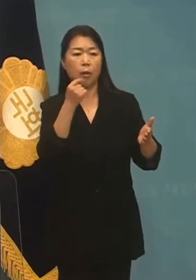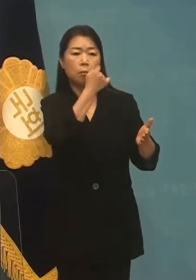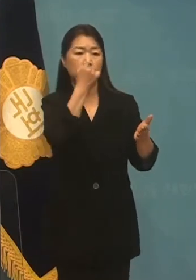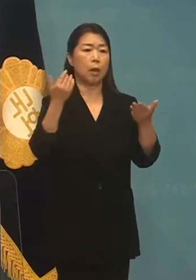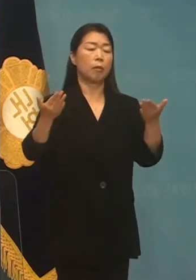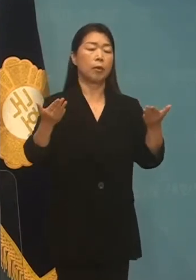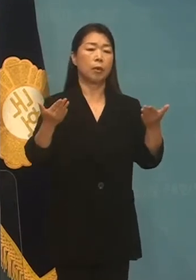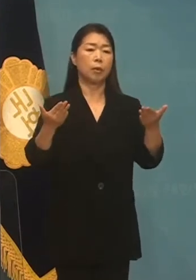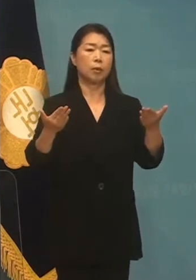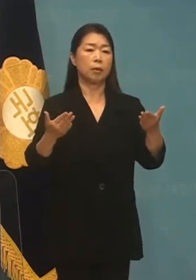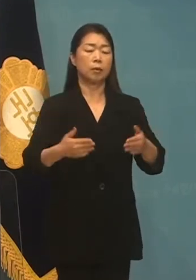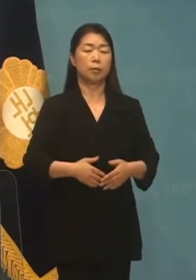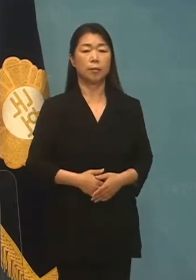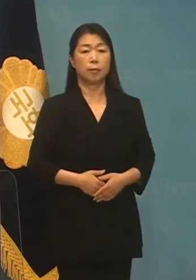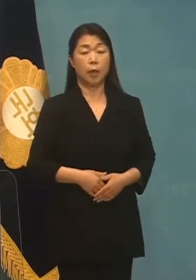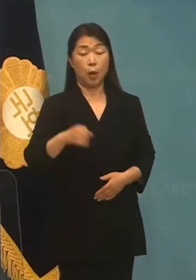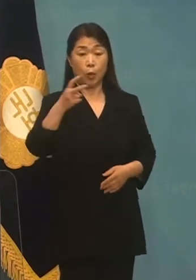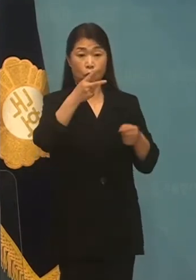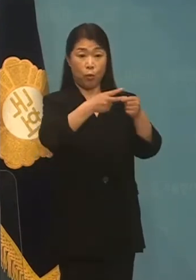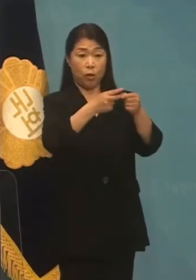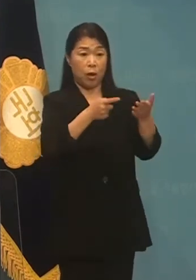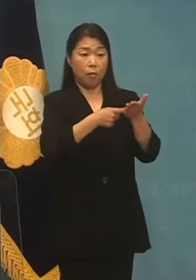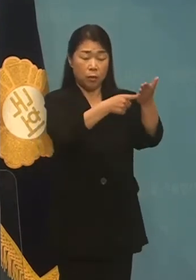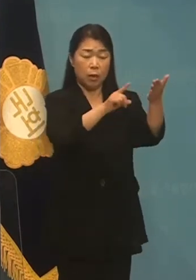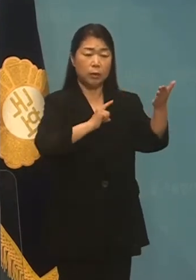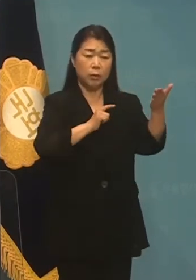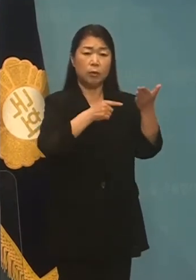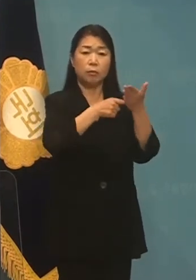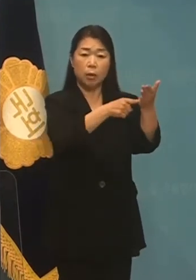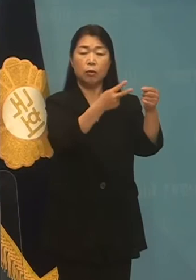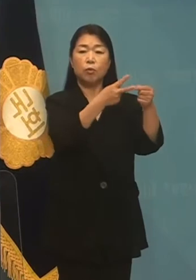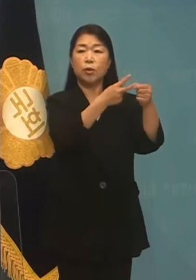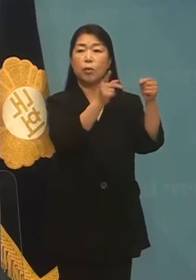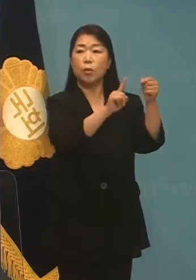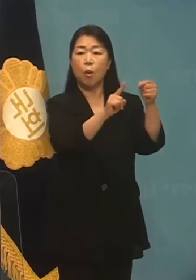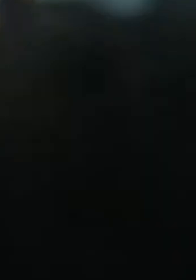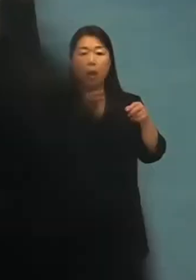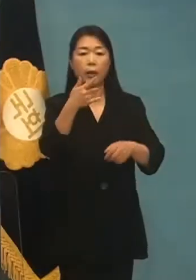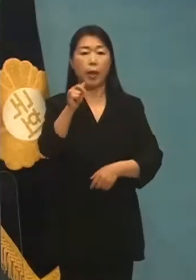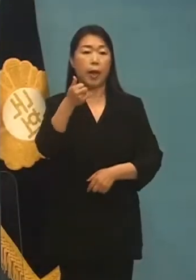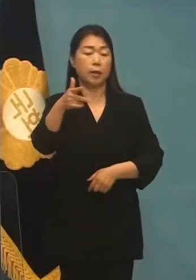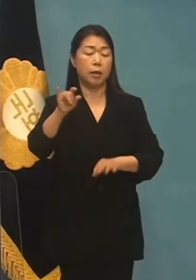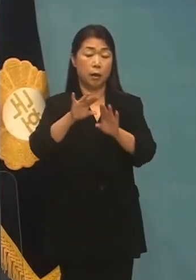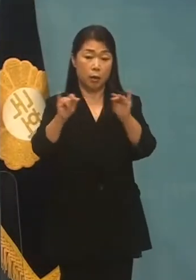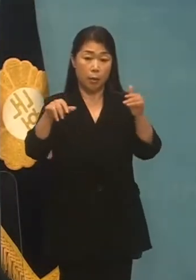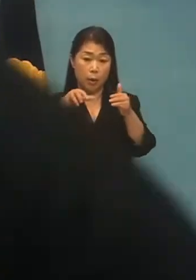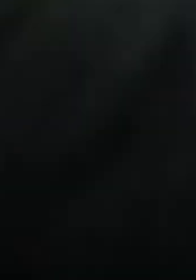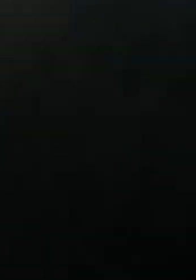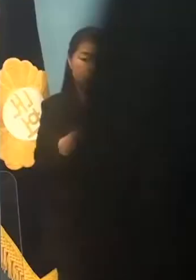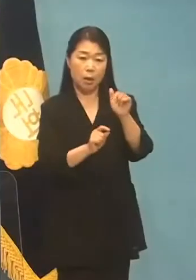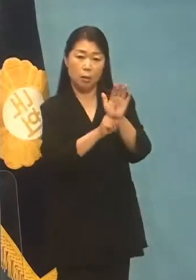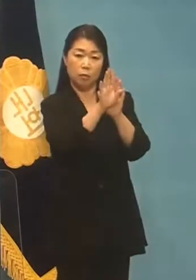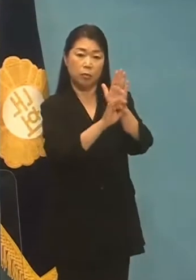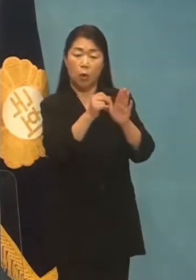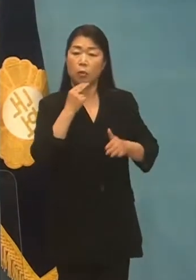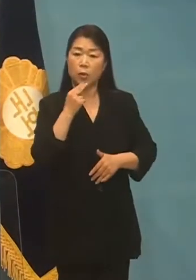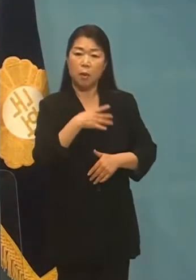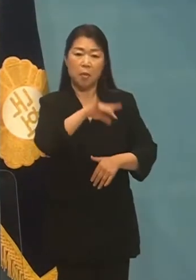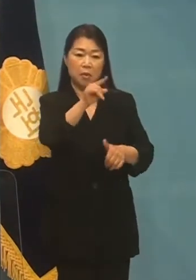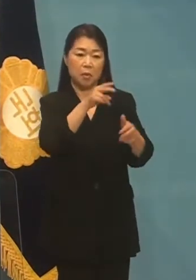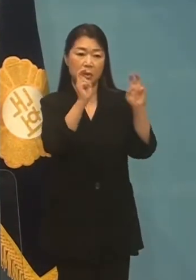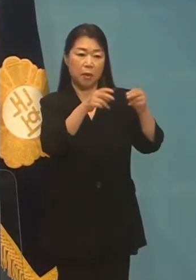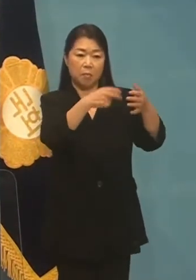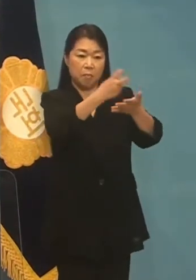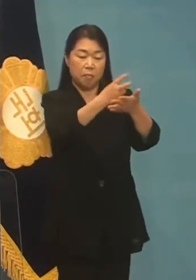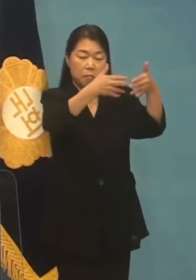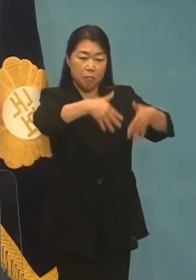무근으로 밝혀졌습니다. 두 번째 의혹은 대장동 개발업체를 수의계약으로